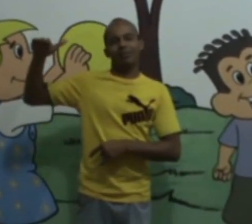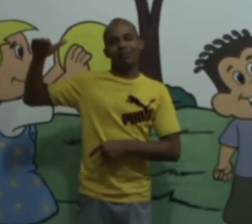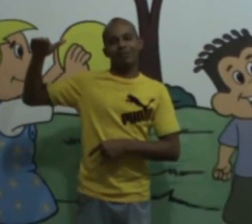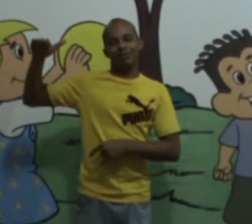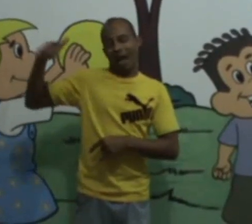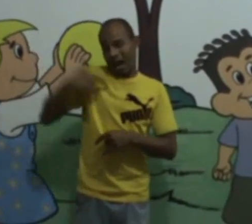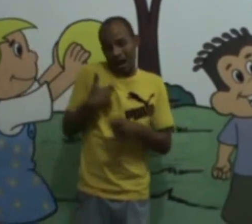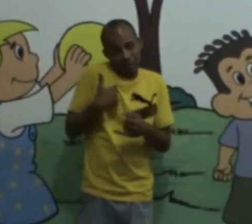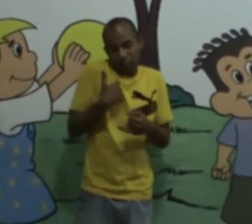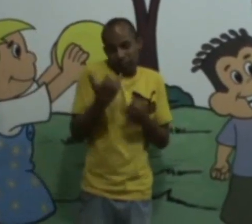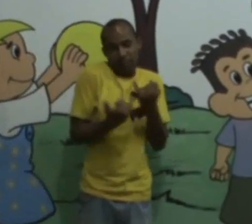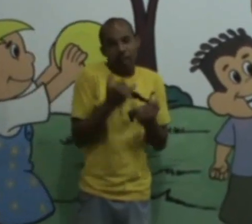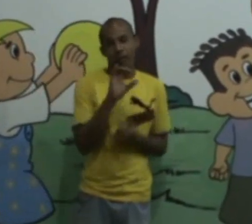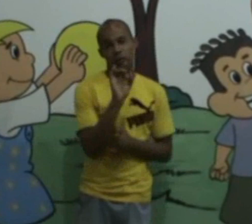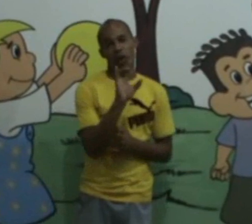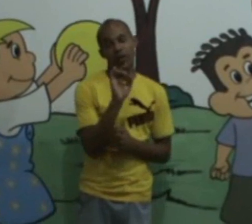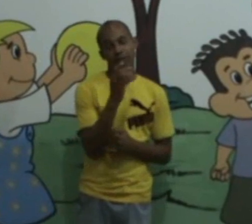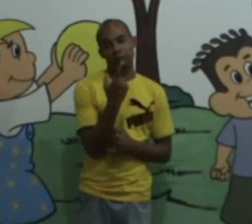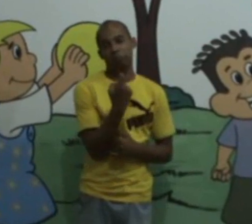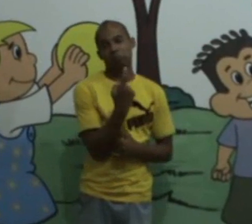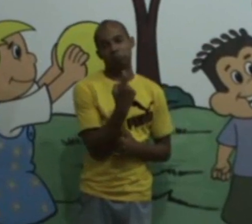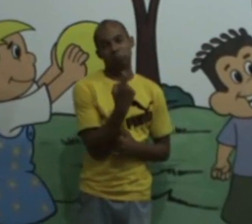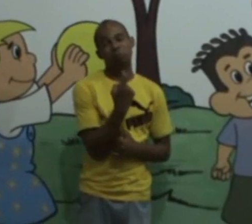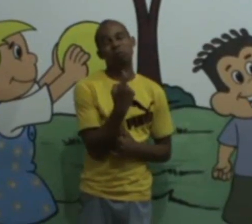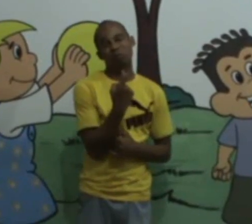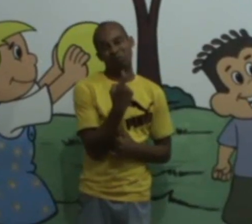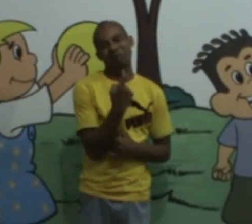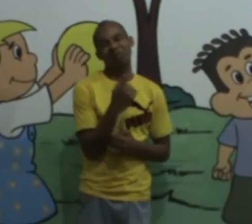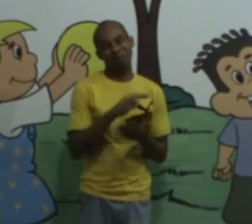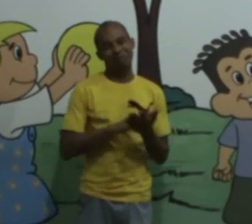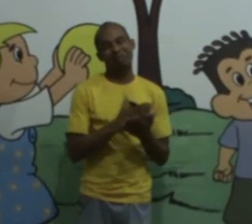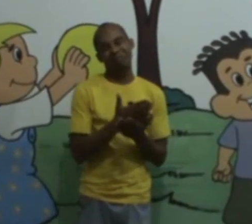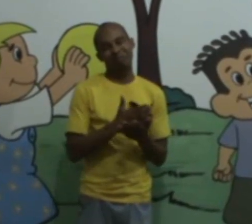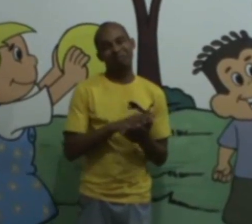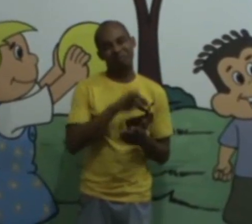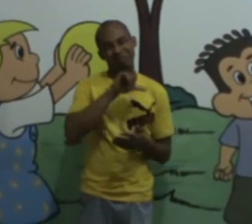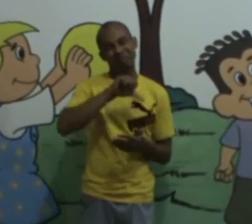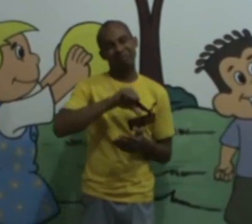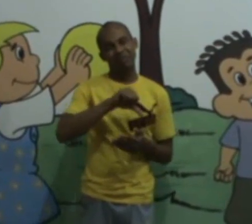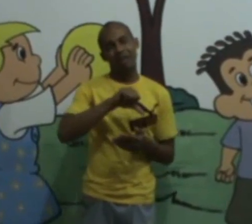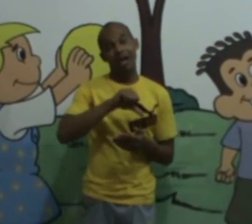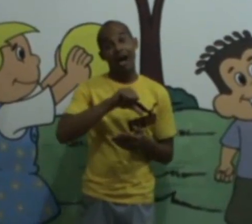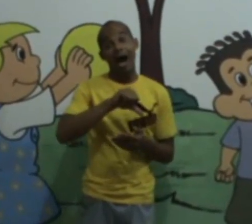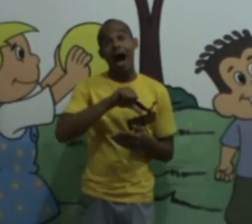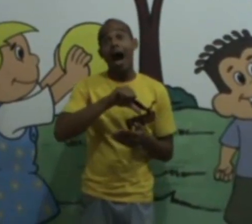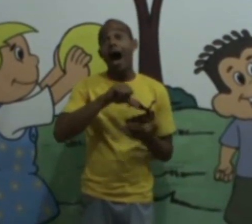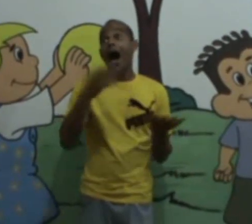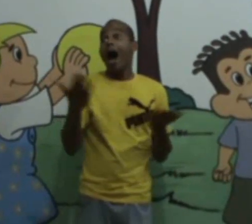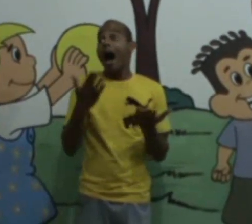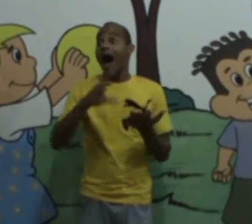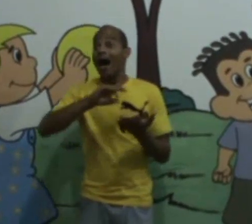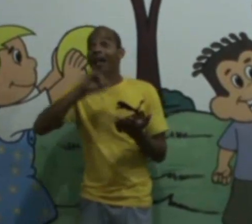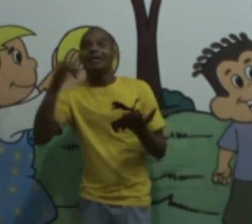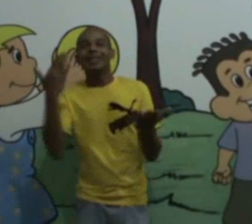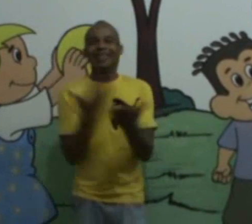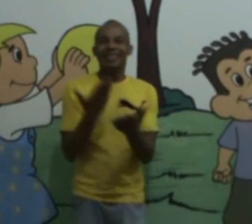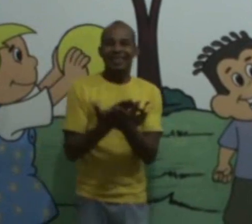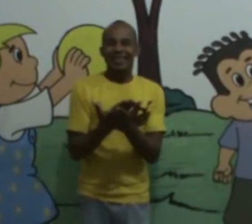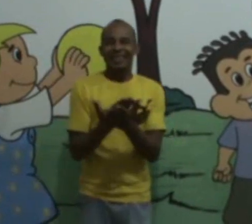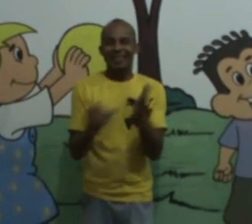eram muito mais velhos e criei o costume de brincar sozinho. Era meio chato. Até que chegou o dia